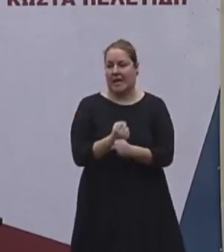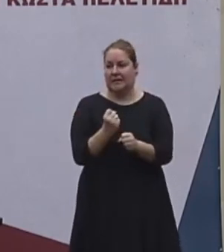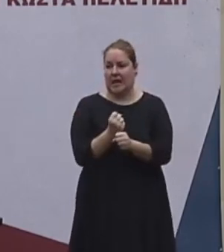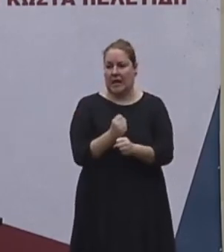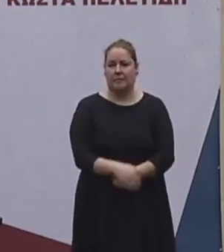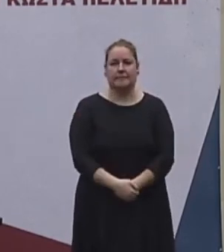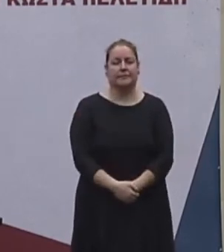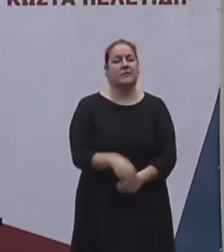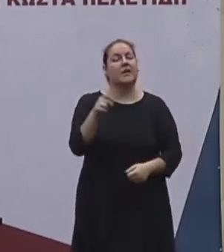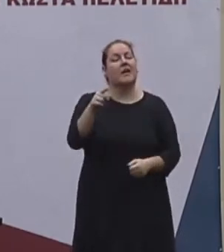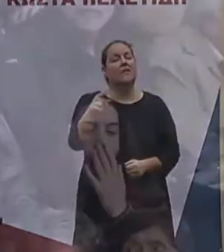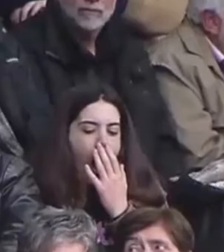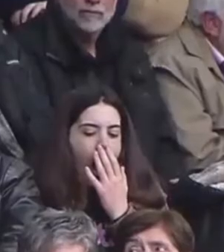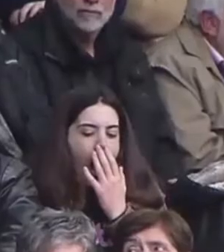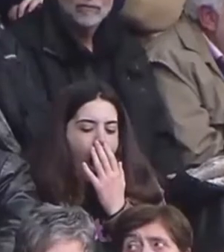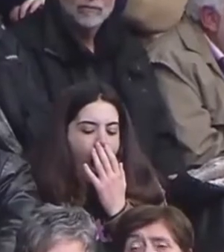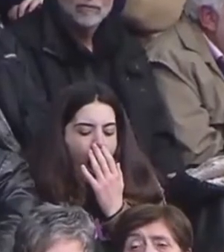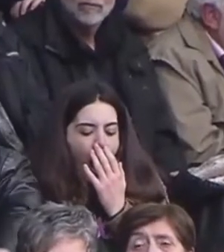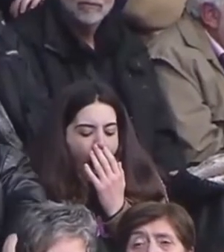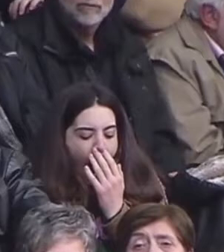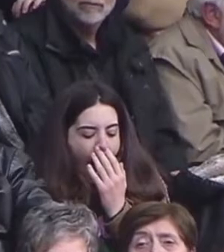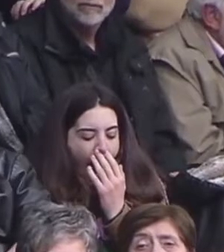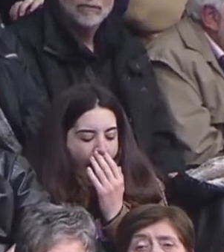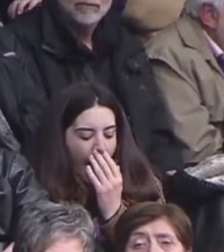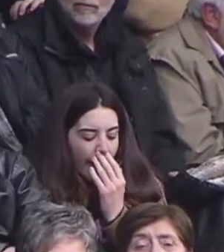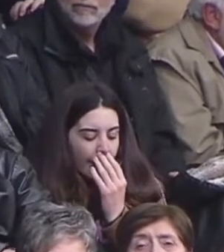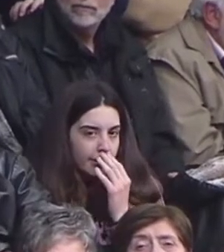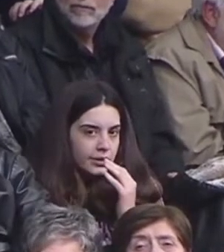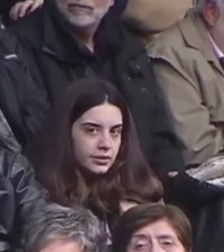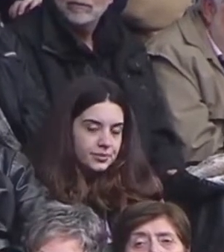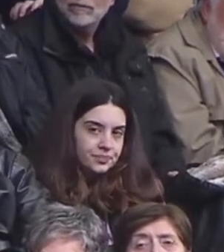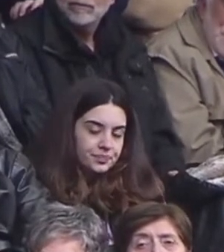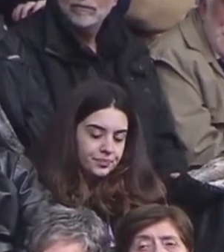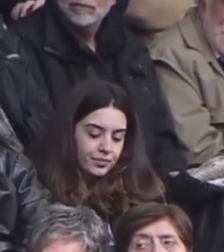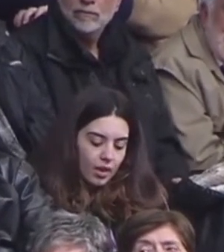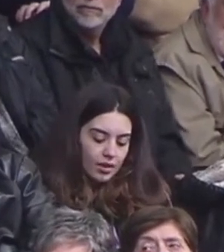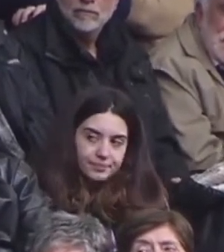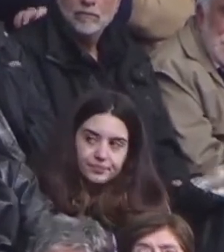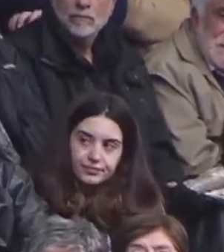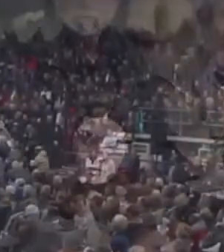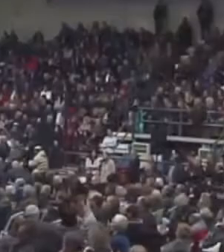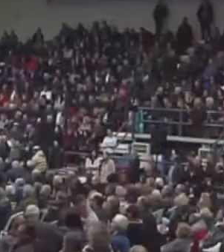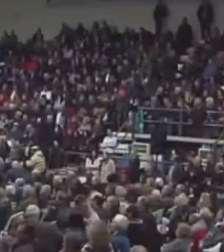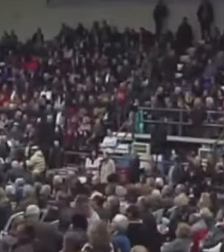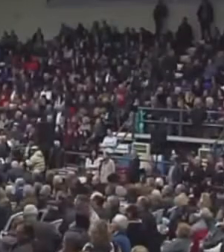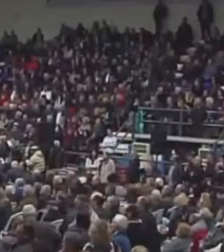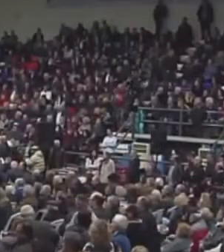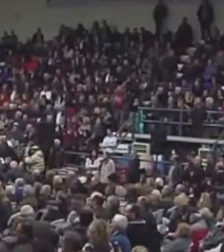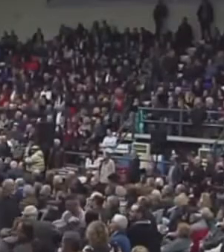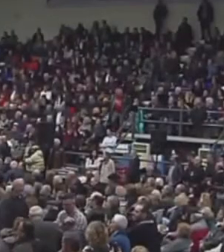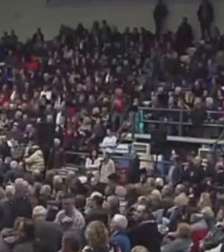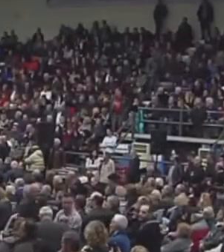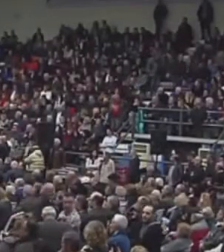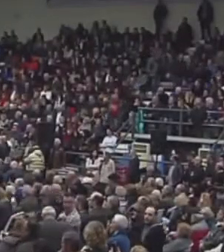στη στάση που κράτησε και κρατάει η Λαϊκή Εισπύρωση στο θέμα της μετατροπής όλης της χώρας σε